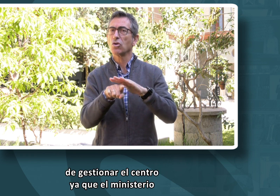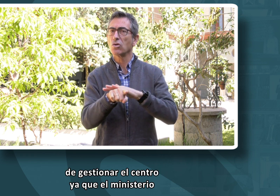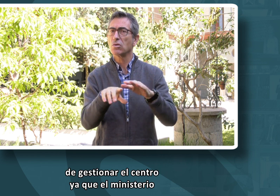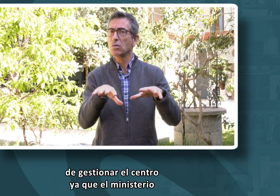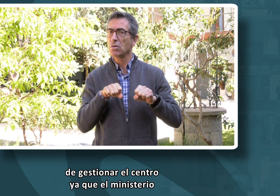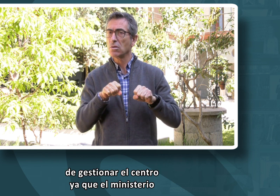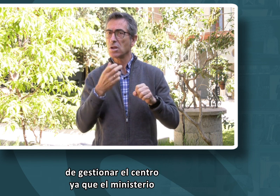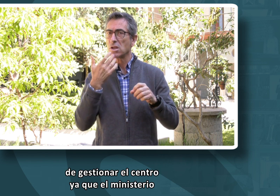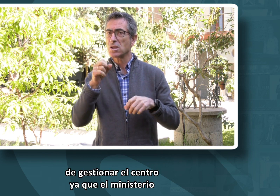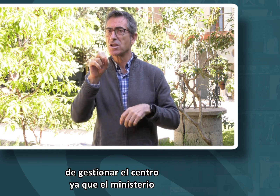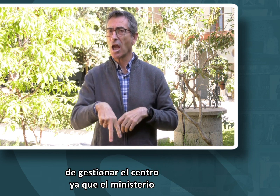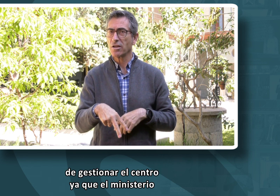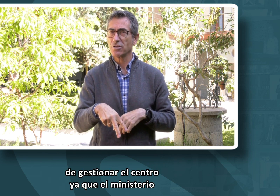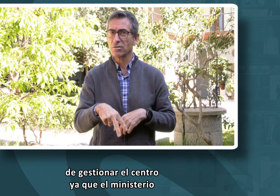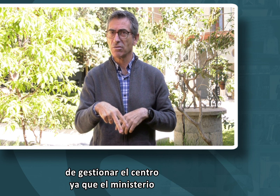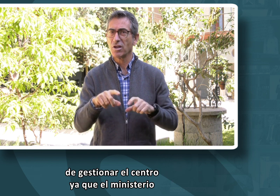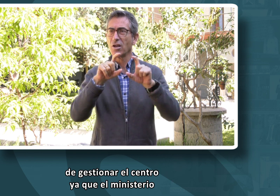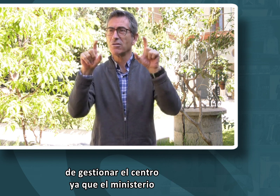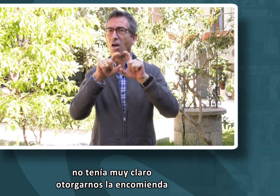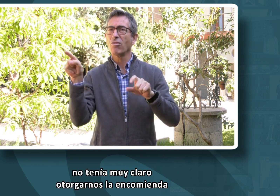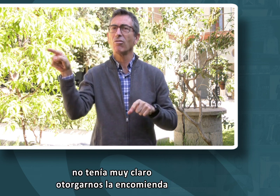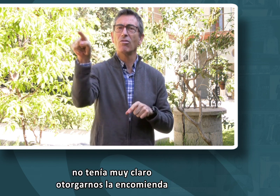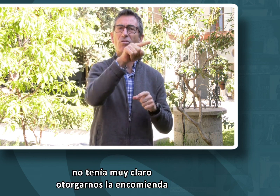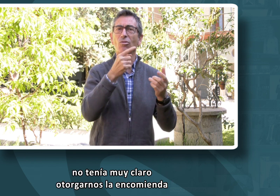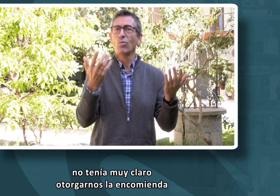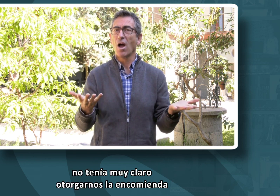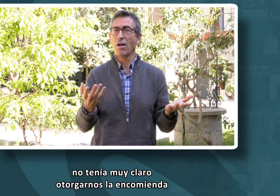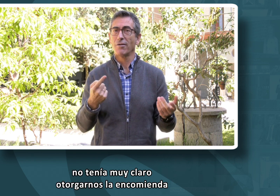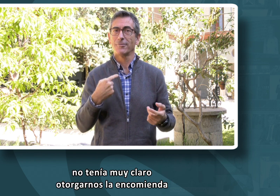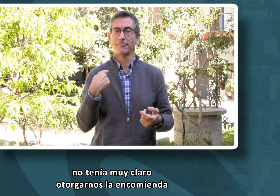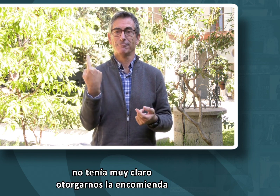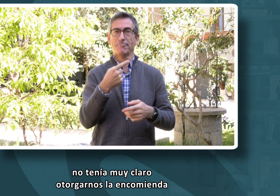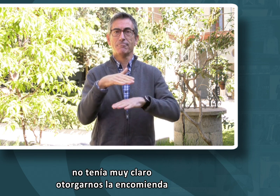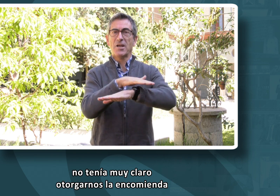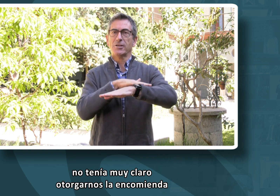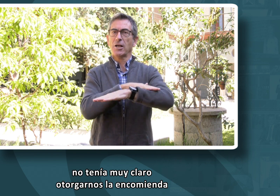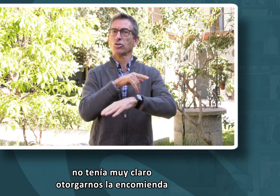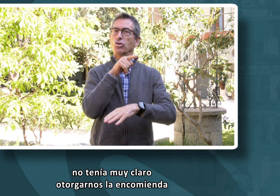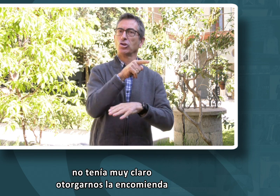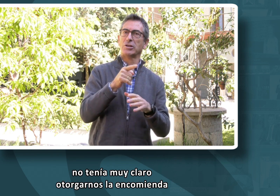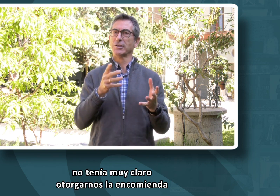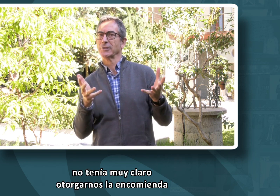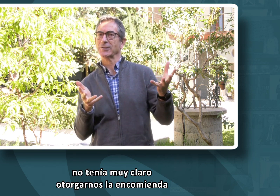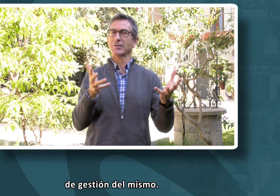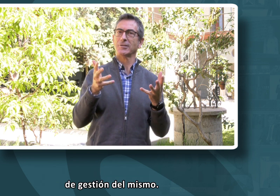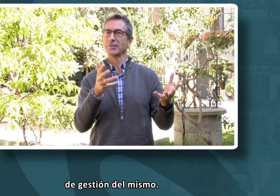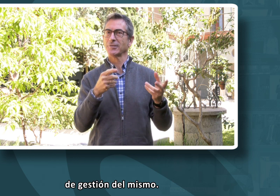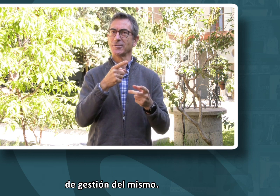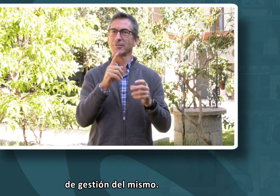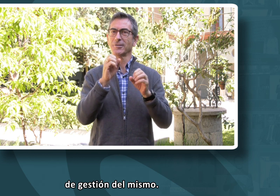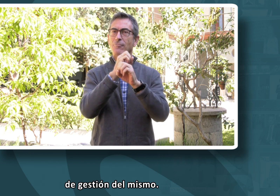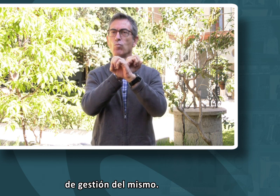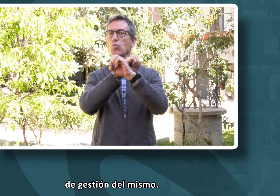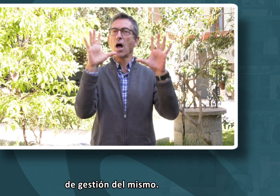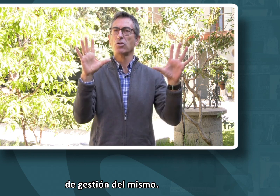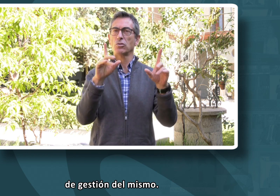de gestionar el centro, ya que el Ministerio no tenía muy claro otorgarnos la encomienda de gestión del